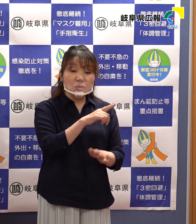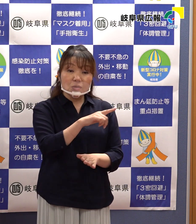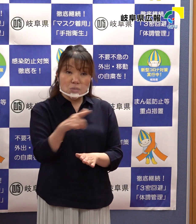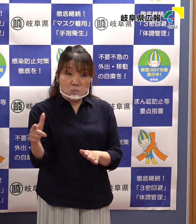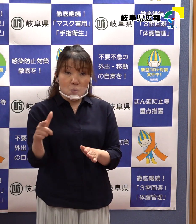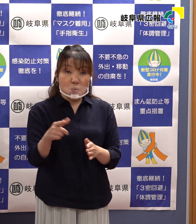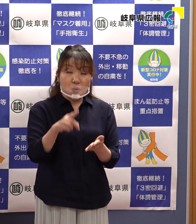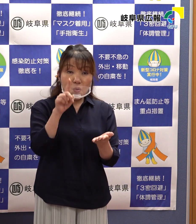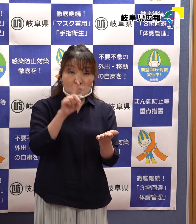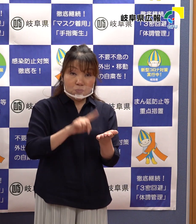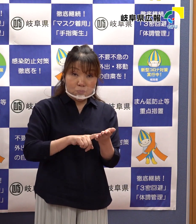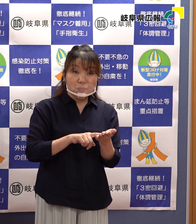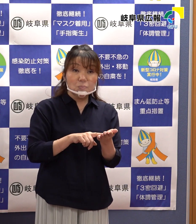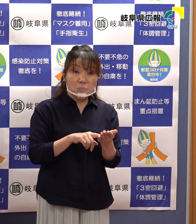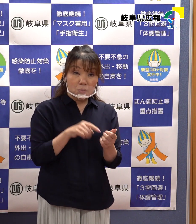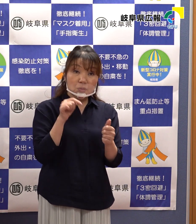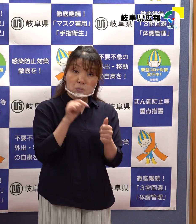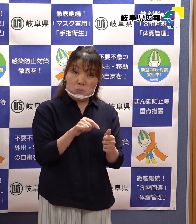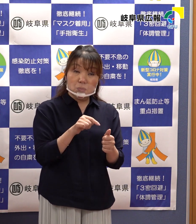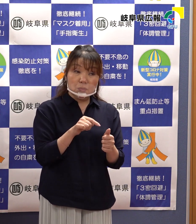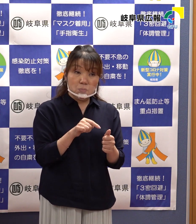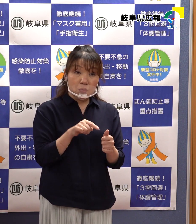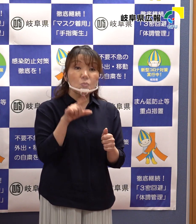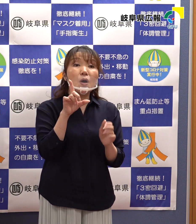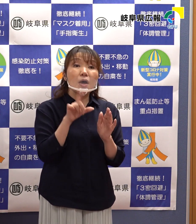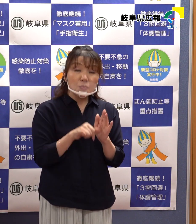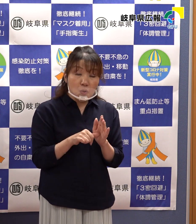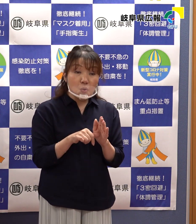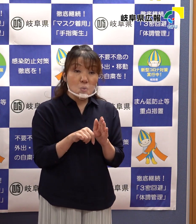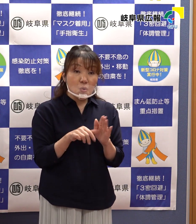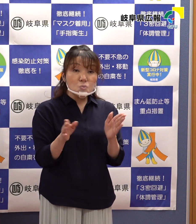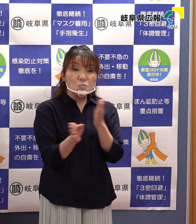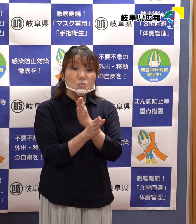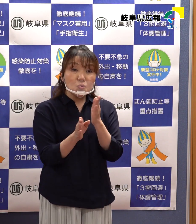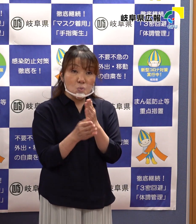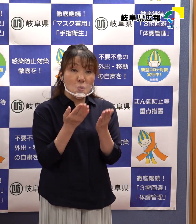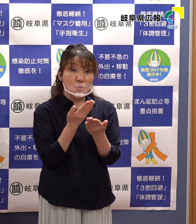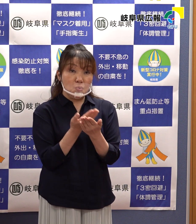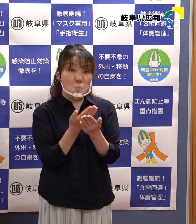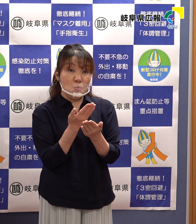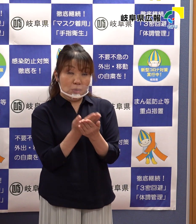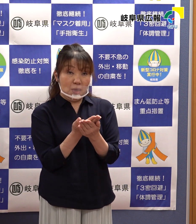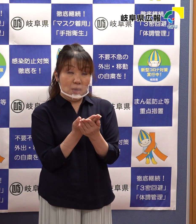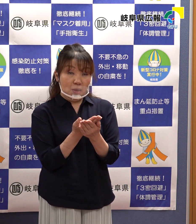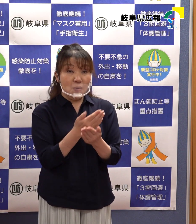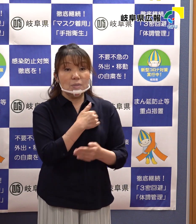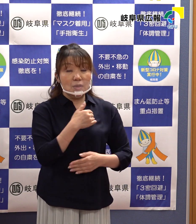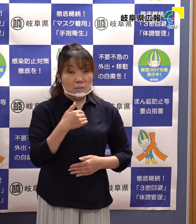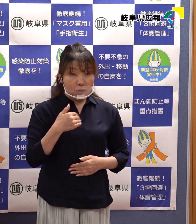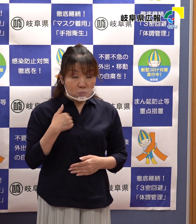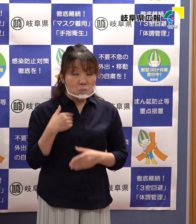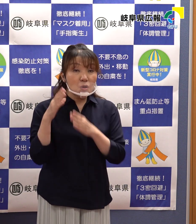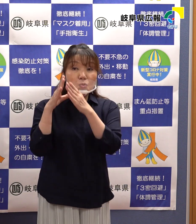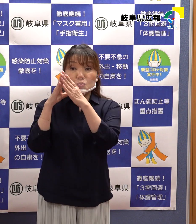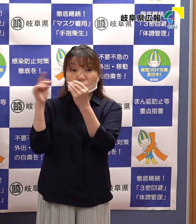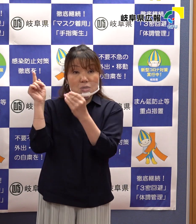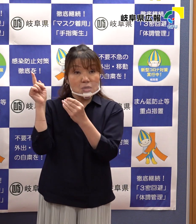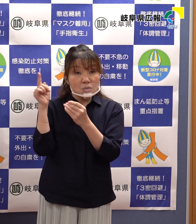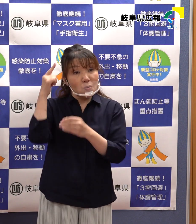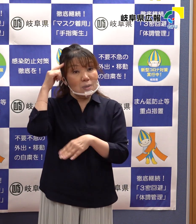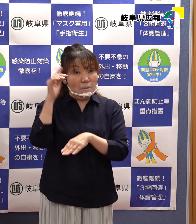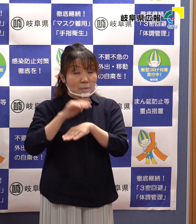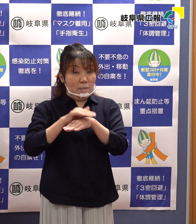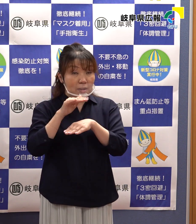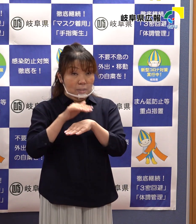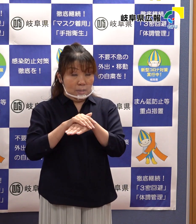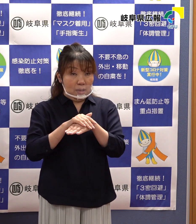地域においてもですね、休業要請はできるというのが国 の法律解釈なものですから、この